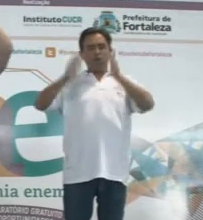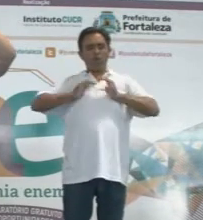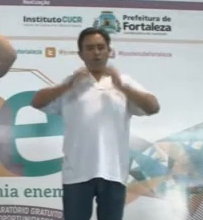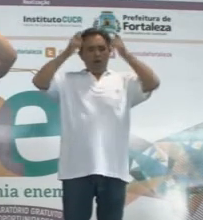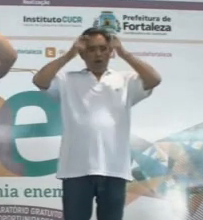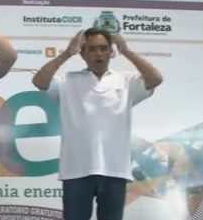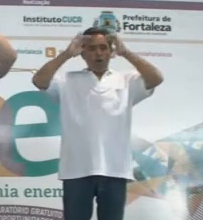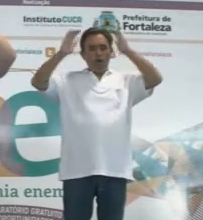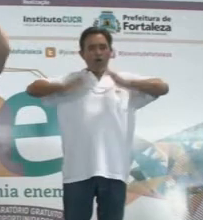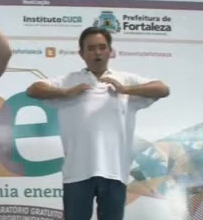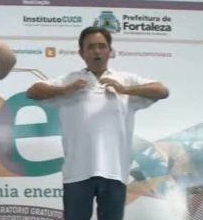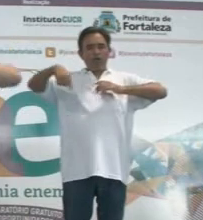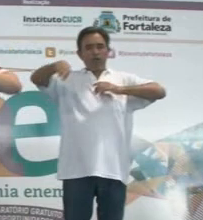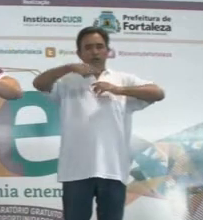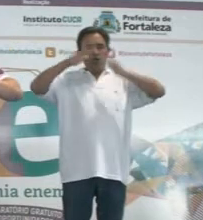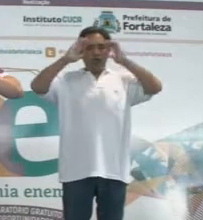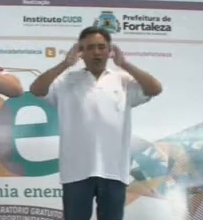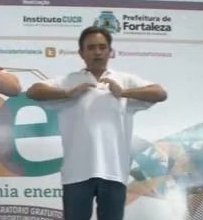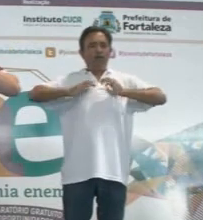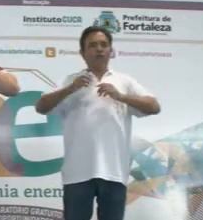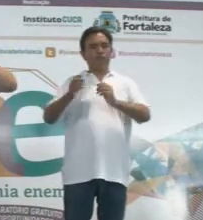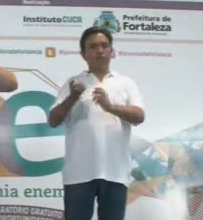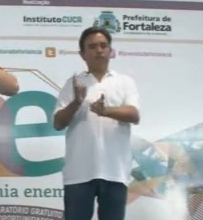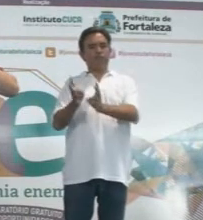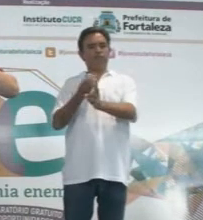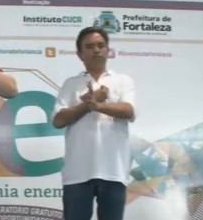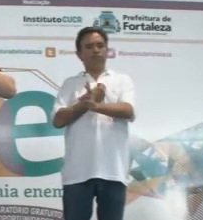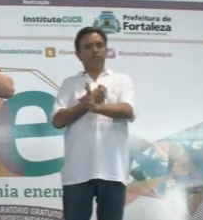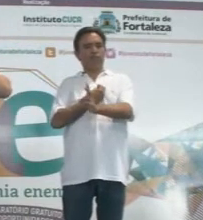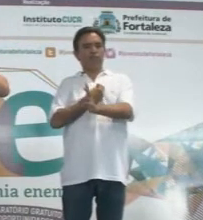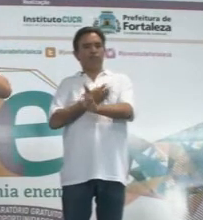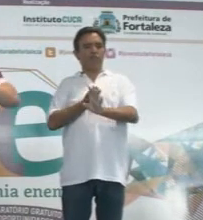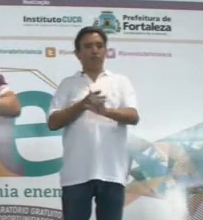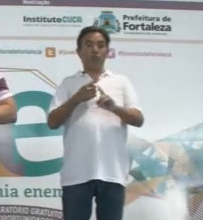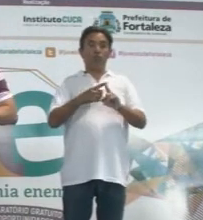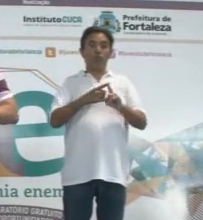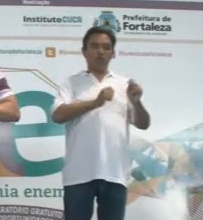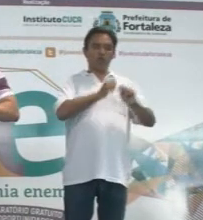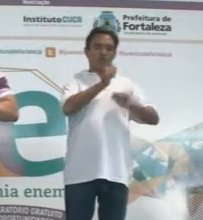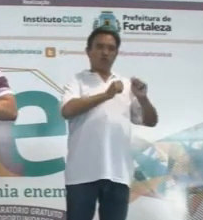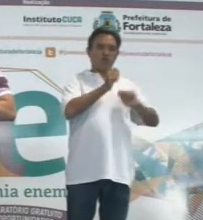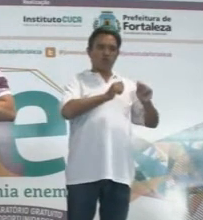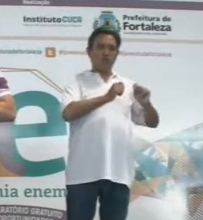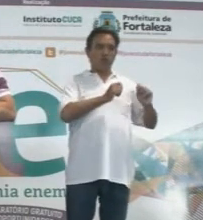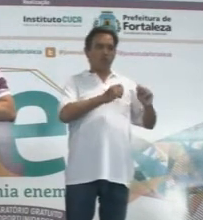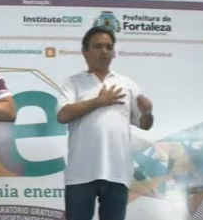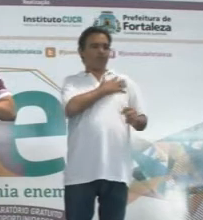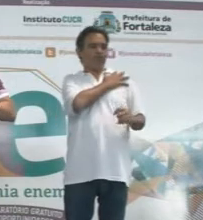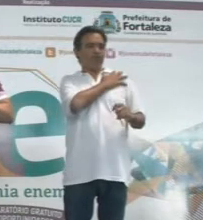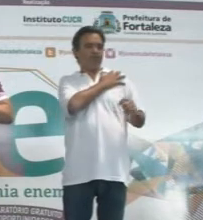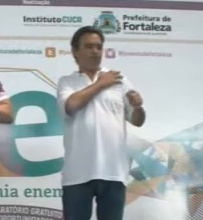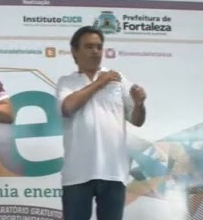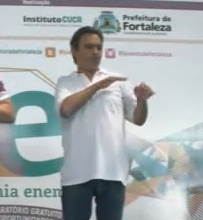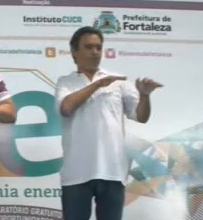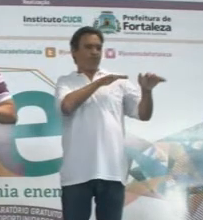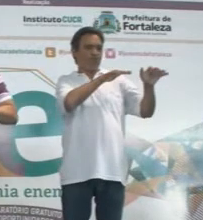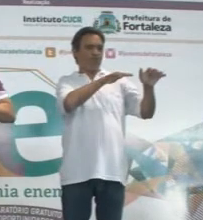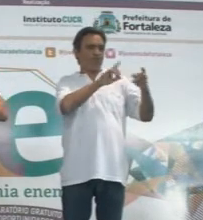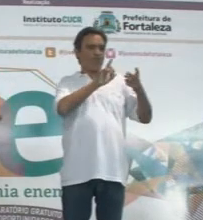lei, ele controla a justiça, ele controla o exército, ele controla os impostos e é aliado do